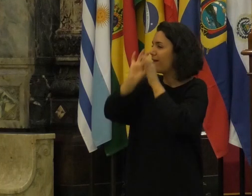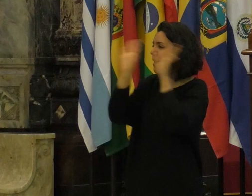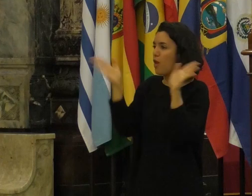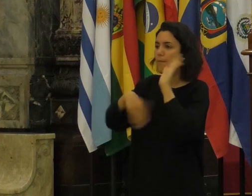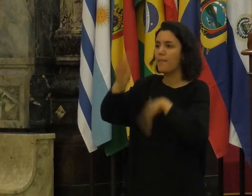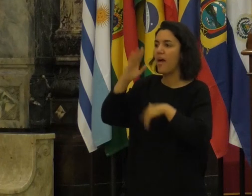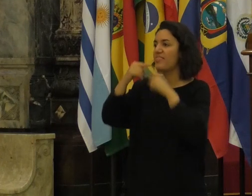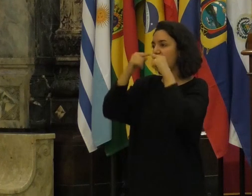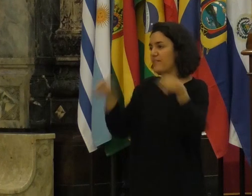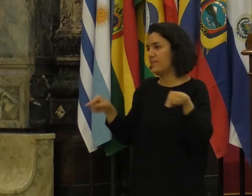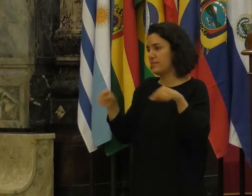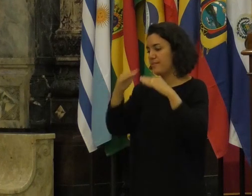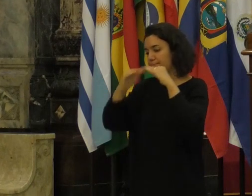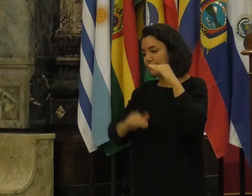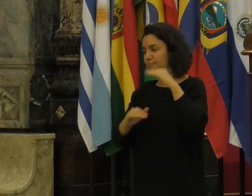diferencia.